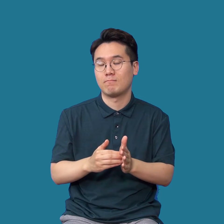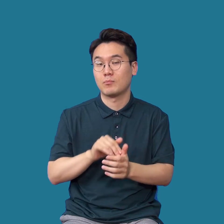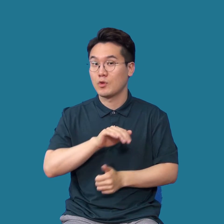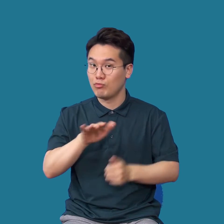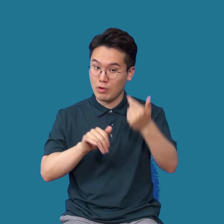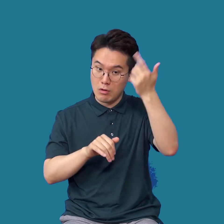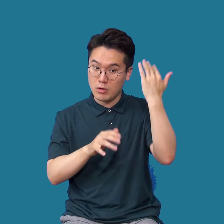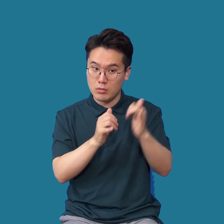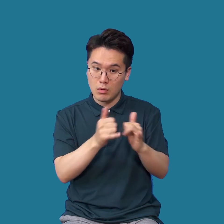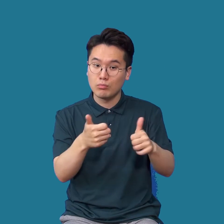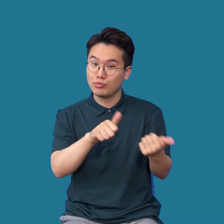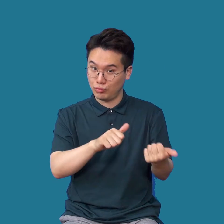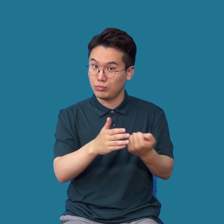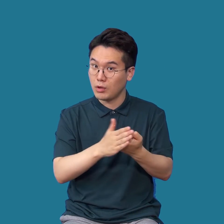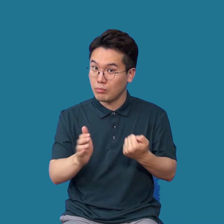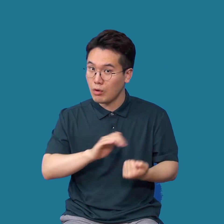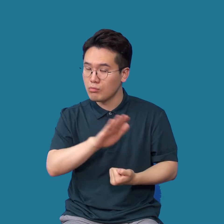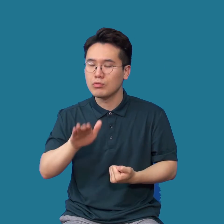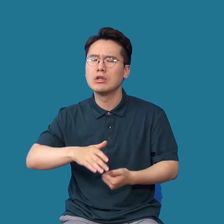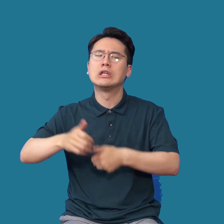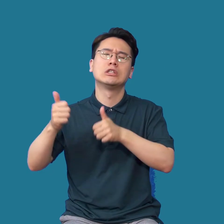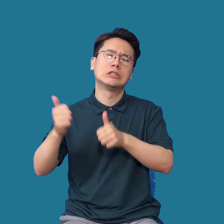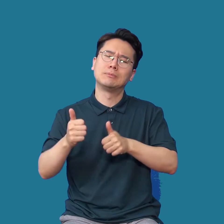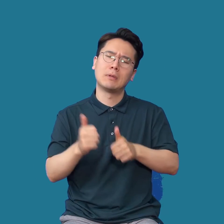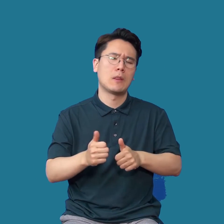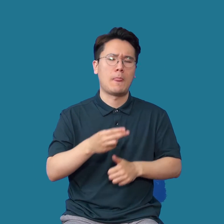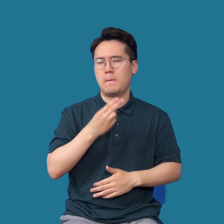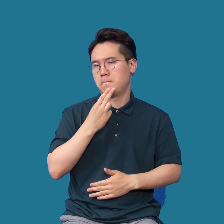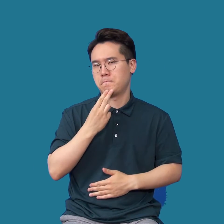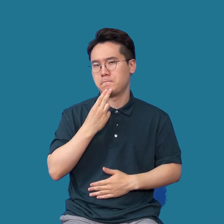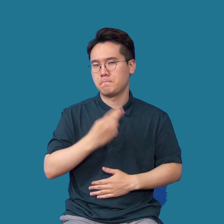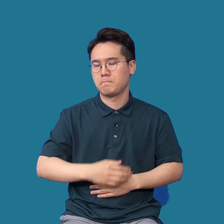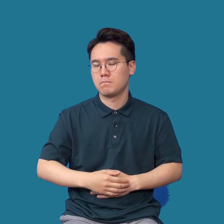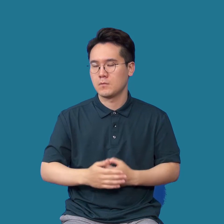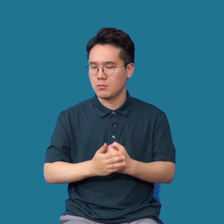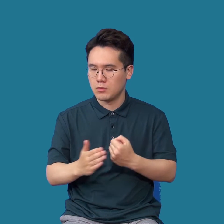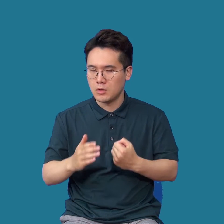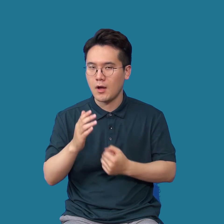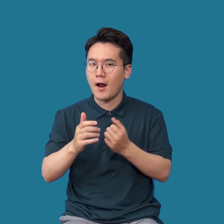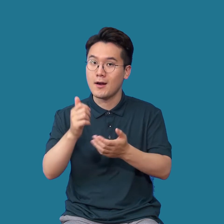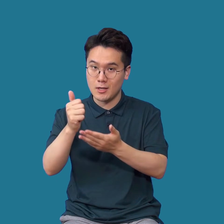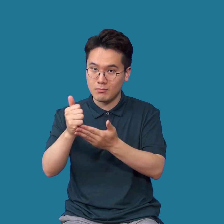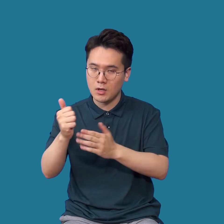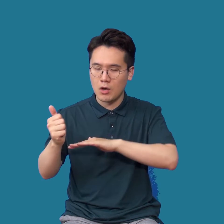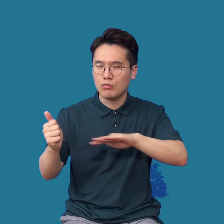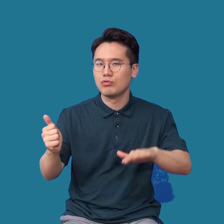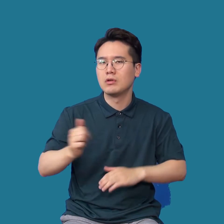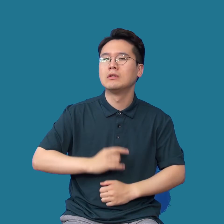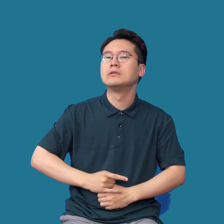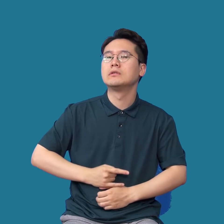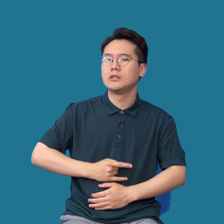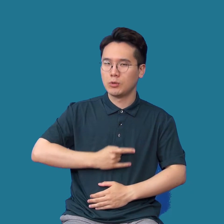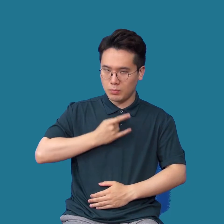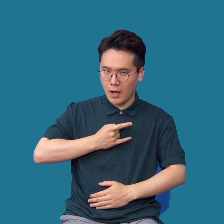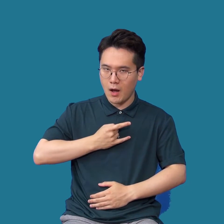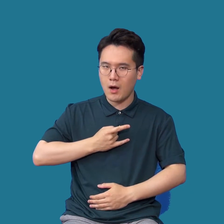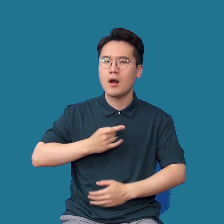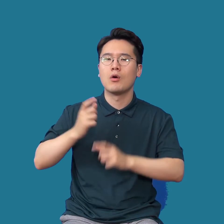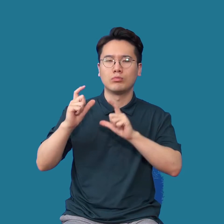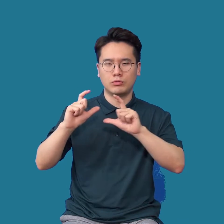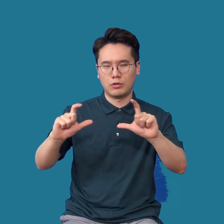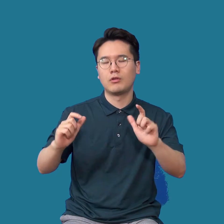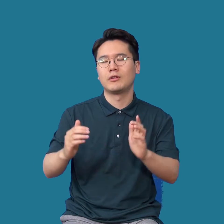심판을 받는다 말입니까? 그래서 하나님이 우리를 의롭다고 선언하신 것입니다.